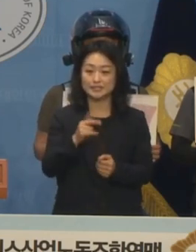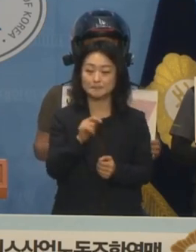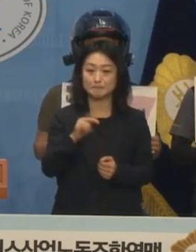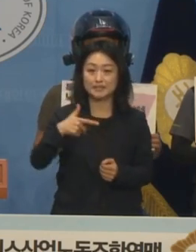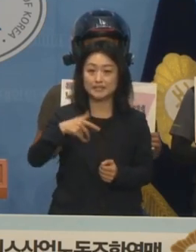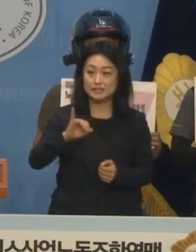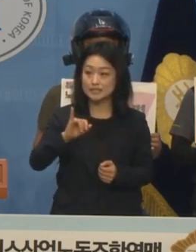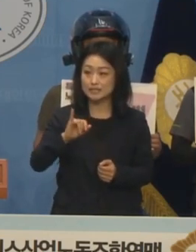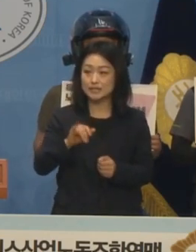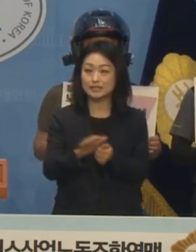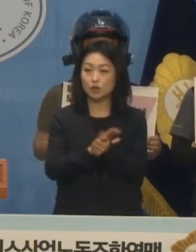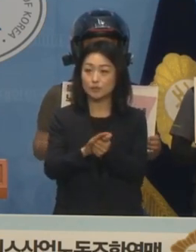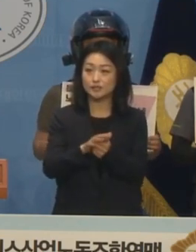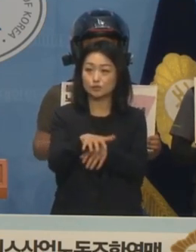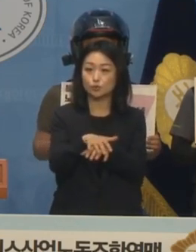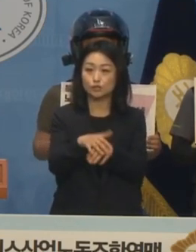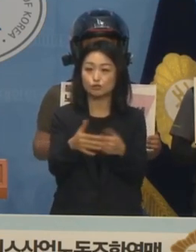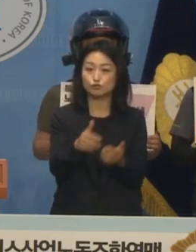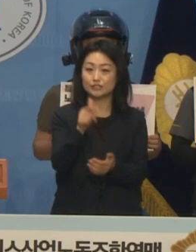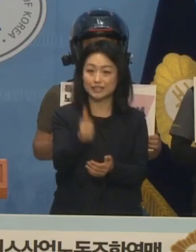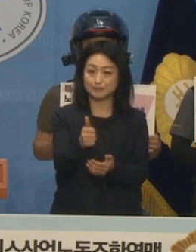조직국장님 오셨습니다.